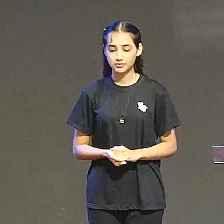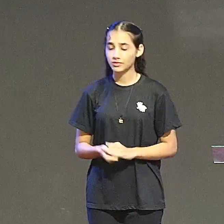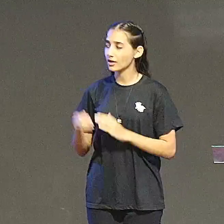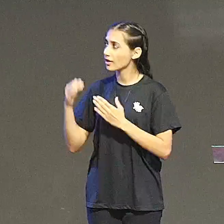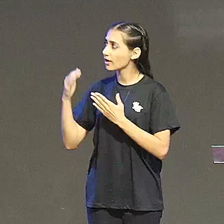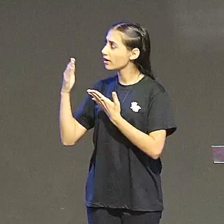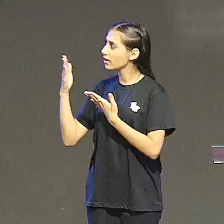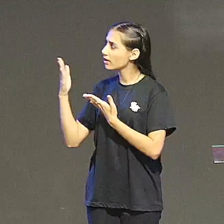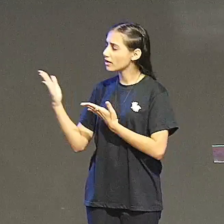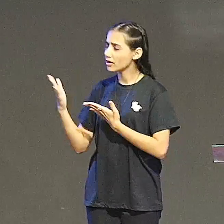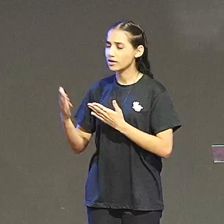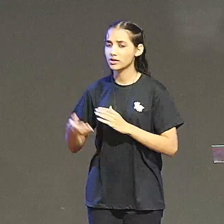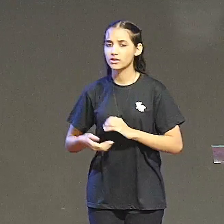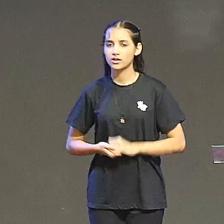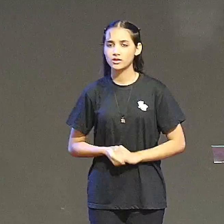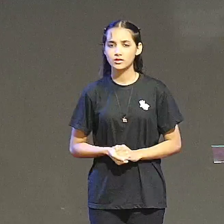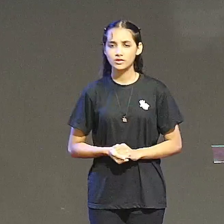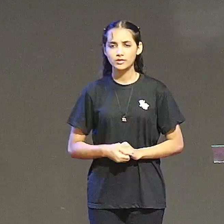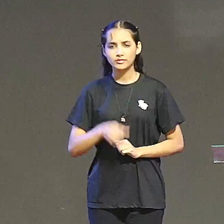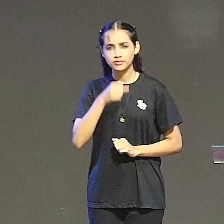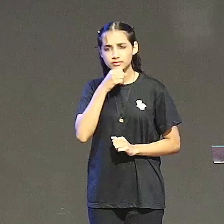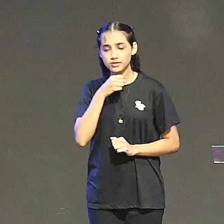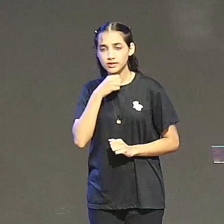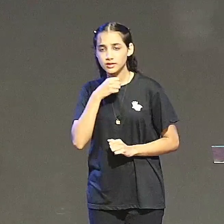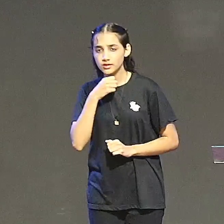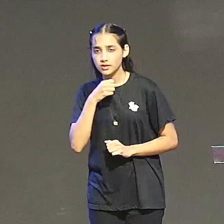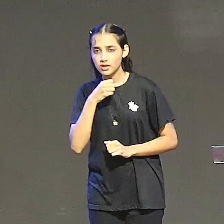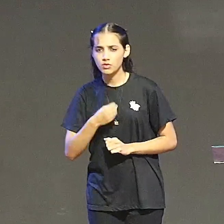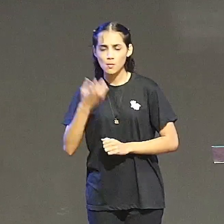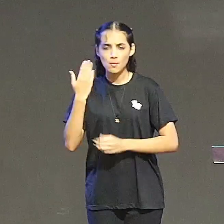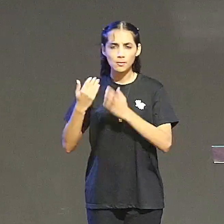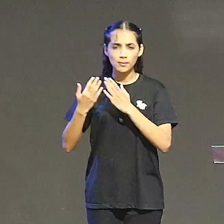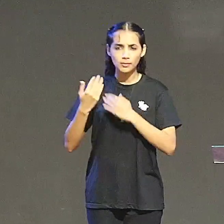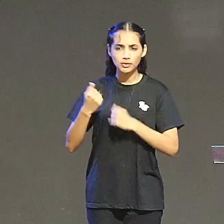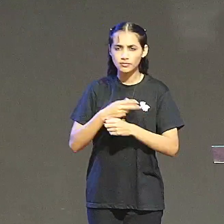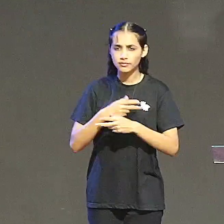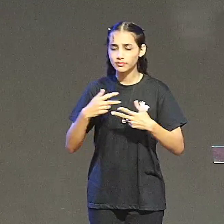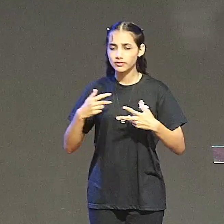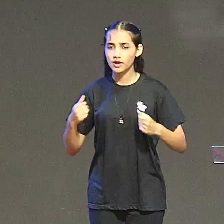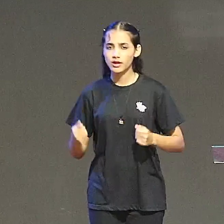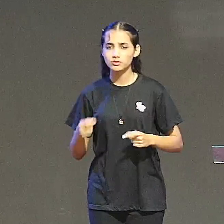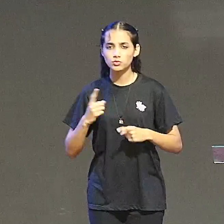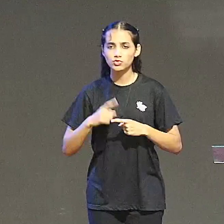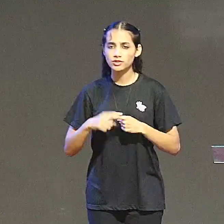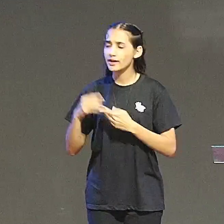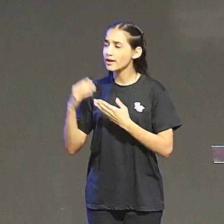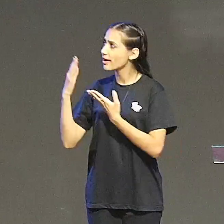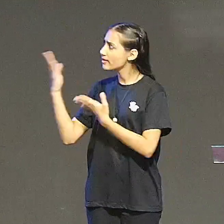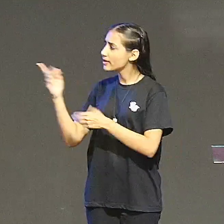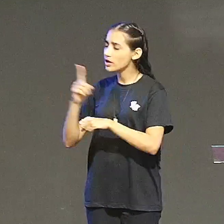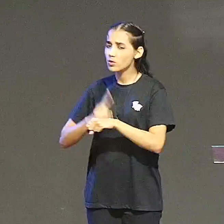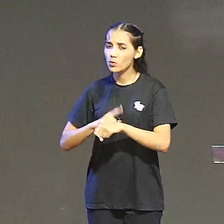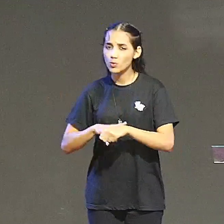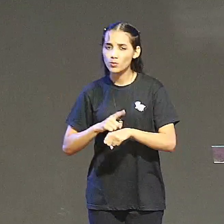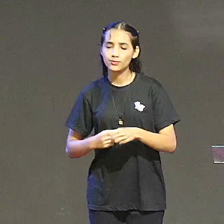antigo ele tá acima do tempo porque ele criou o tempo a Bíblia fala de eternidade a eternidade